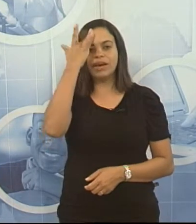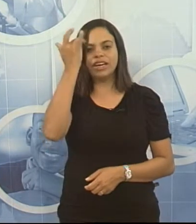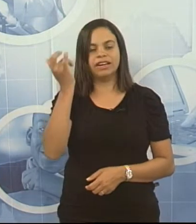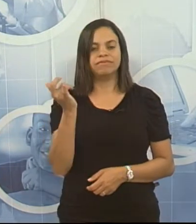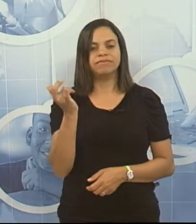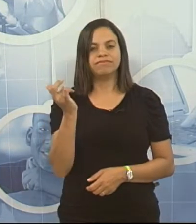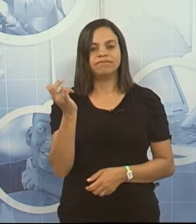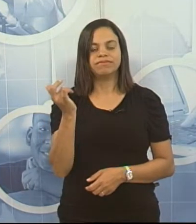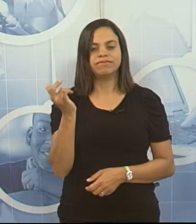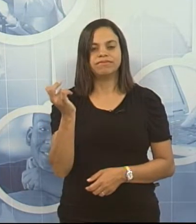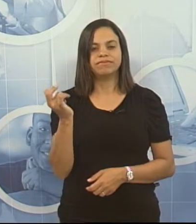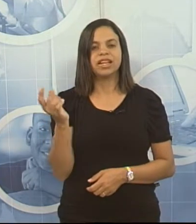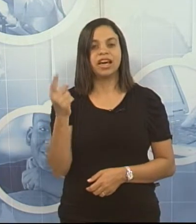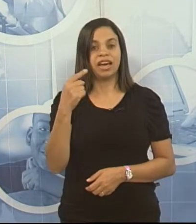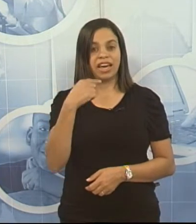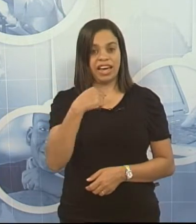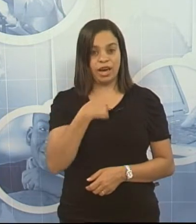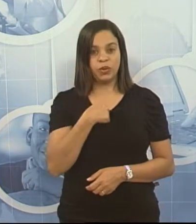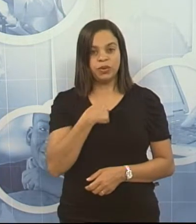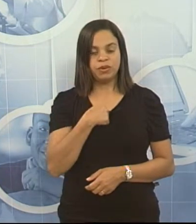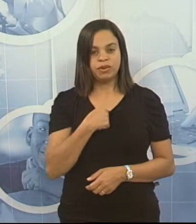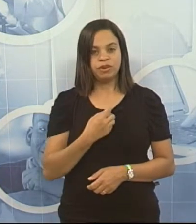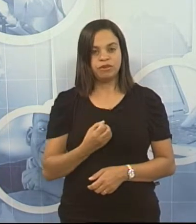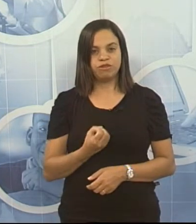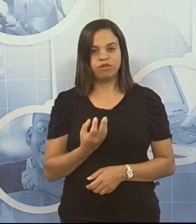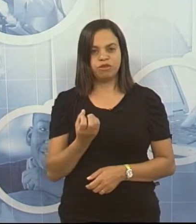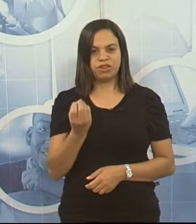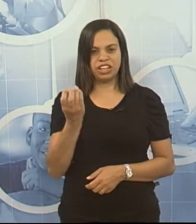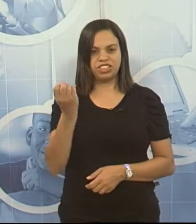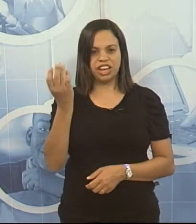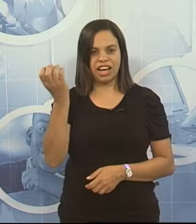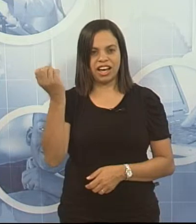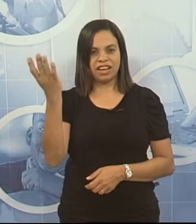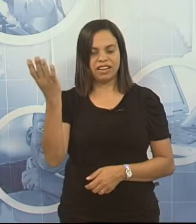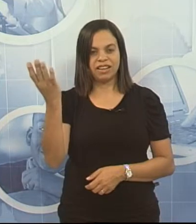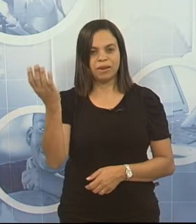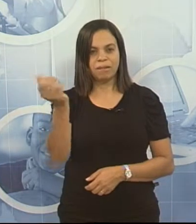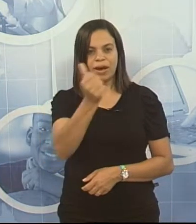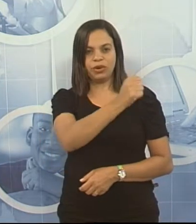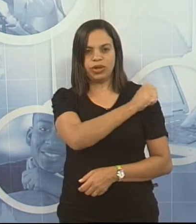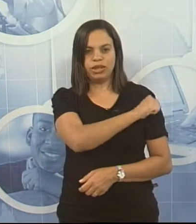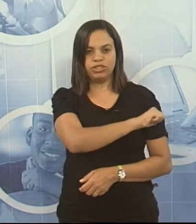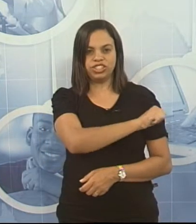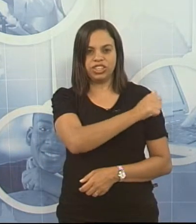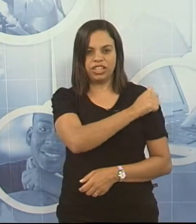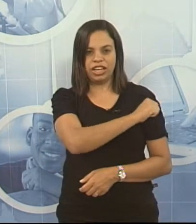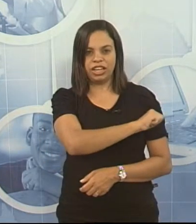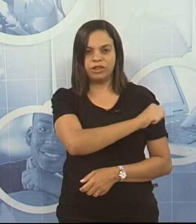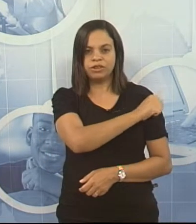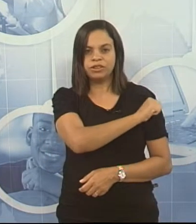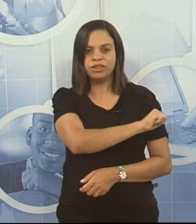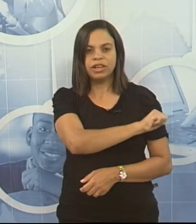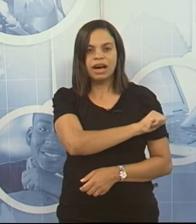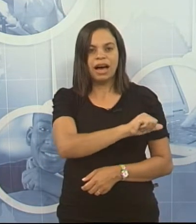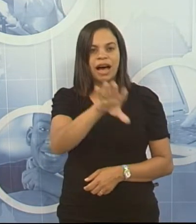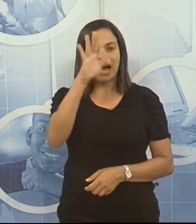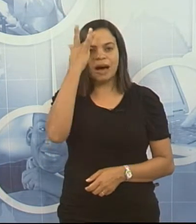amanhã. Eu vou viajar para o Rio de Janeiro